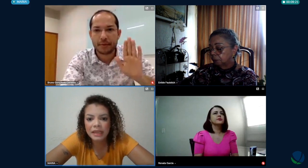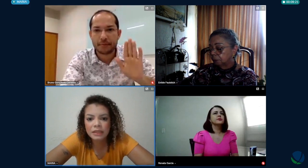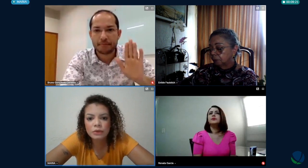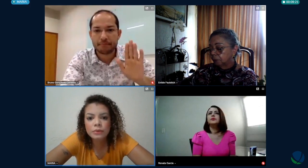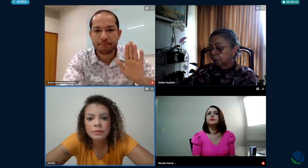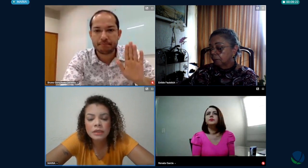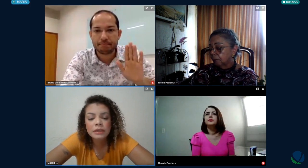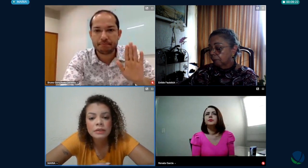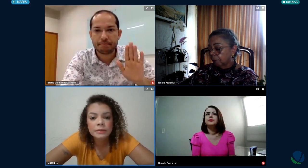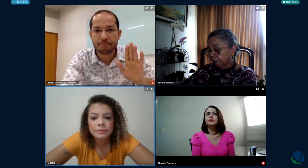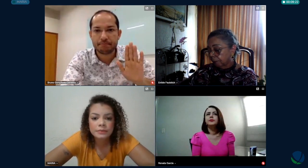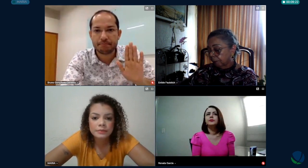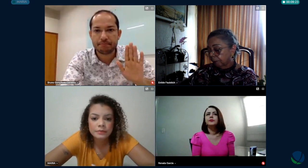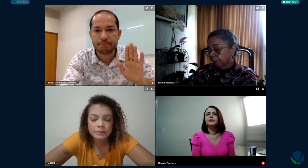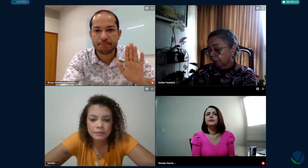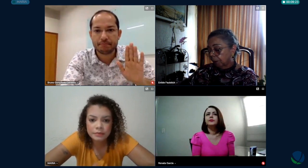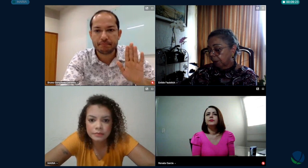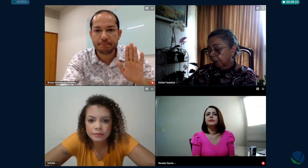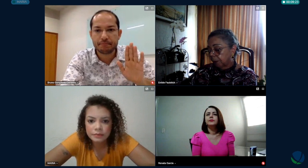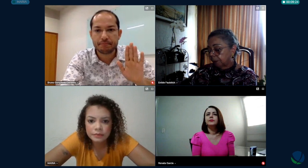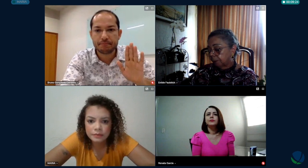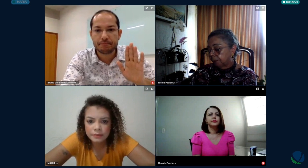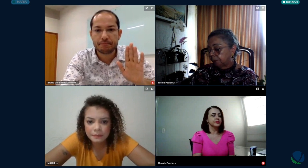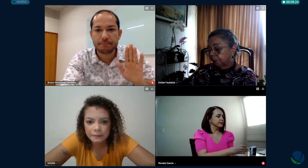só um momento.